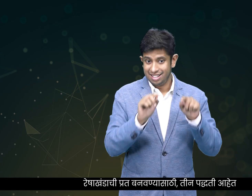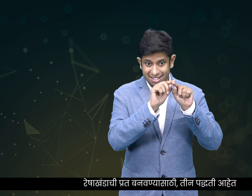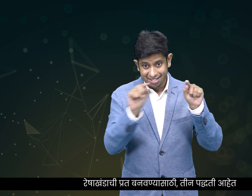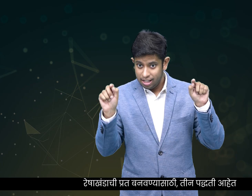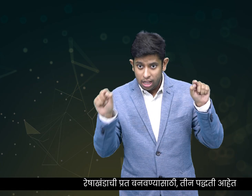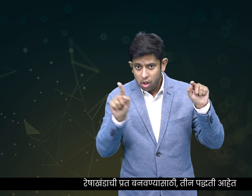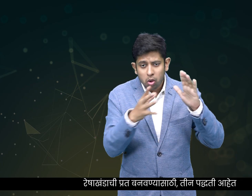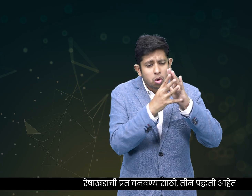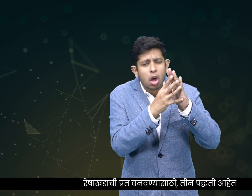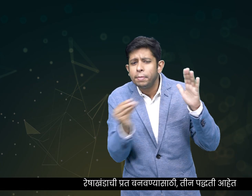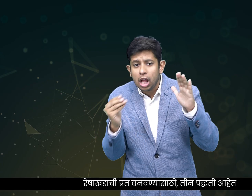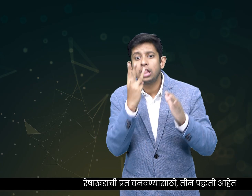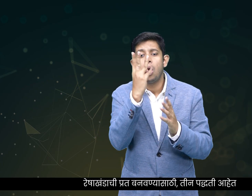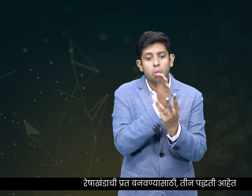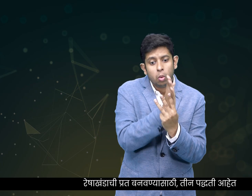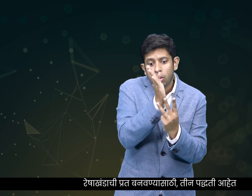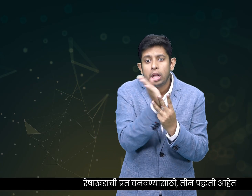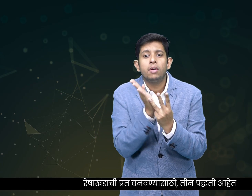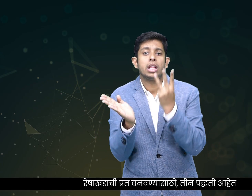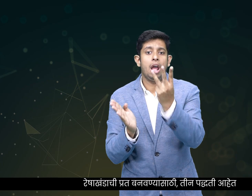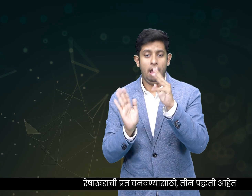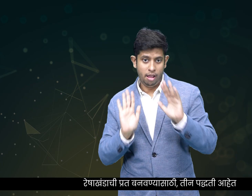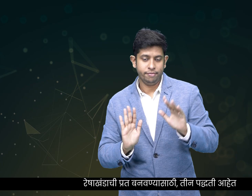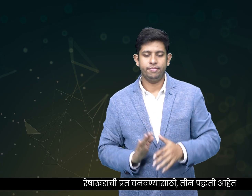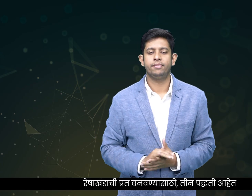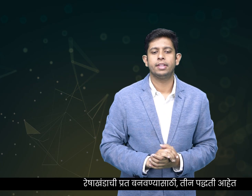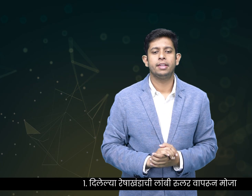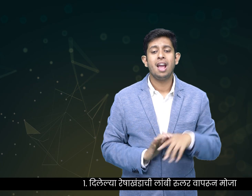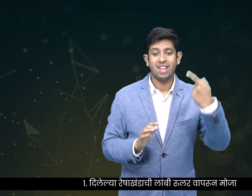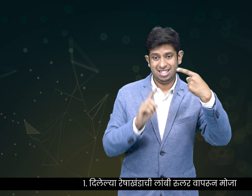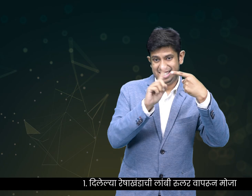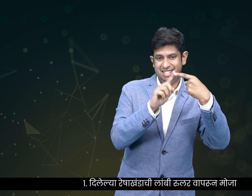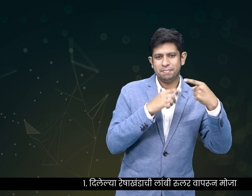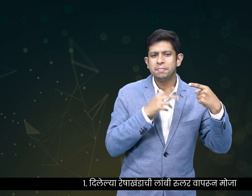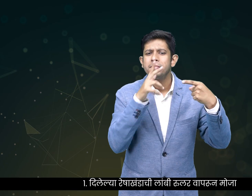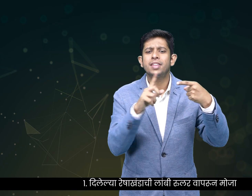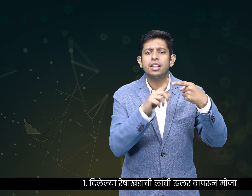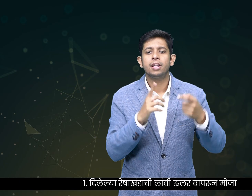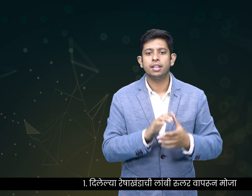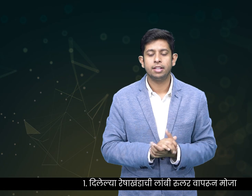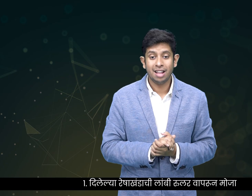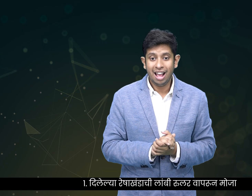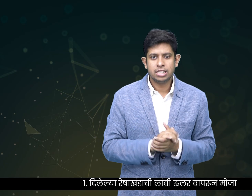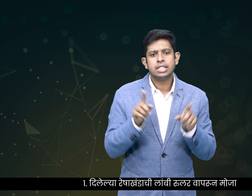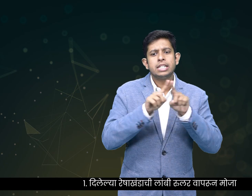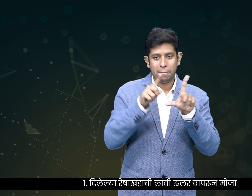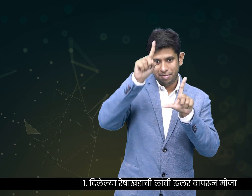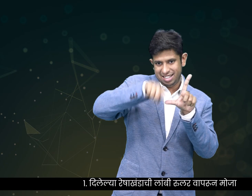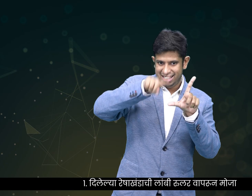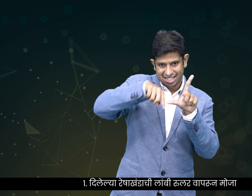रेषाखंडांची प्रत बनवण्यासाठी 3 पद्धती आहेत. 1. दिलेल्या रेषाखंडाची लांबी रुलर वापरून